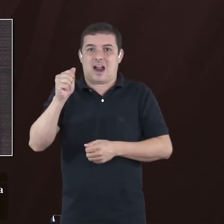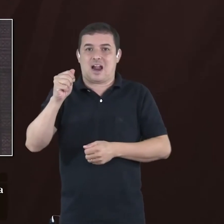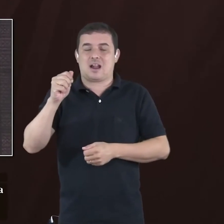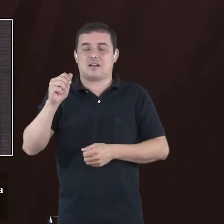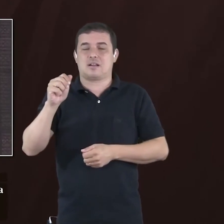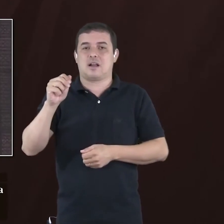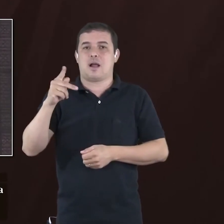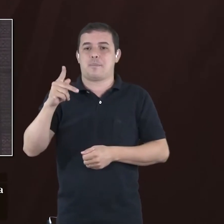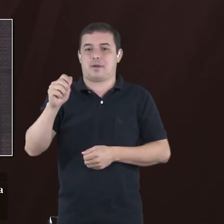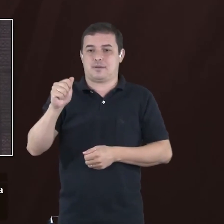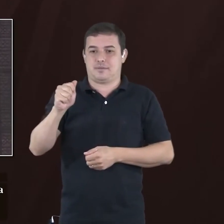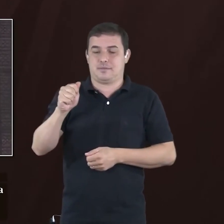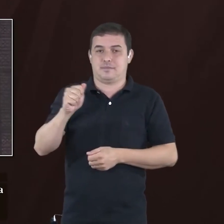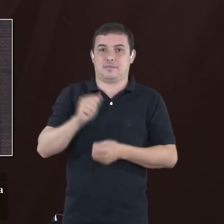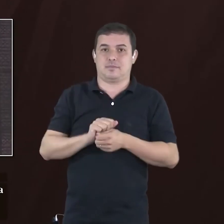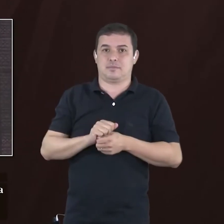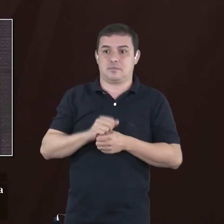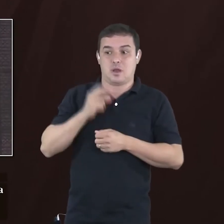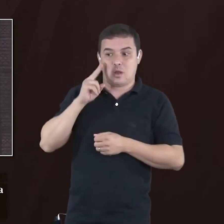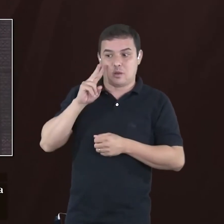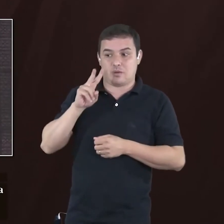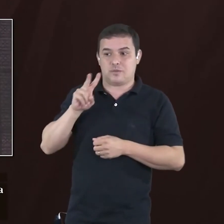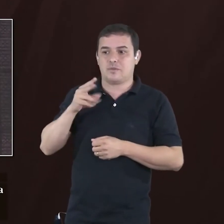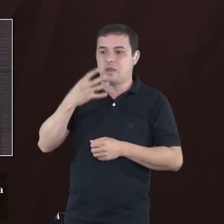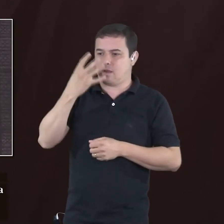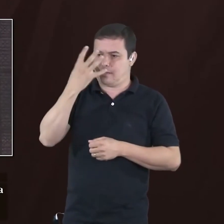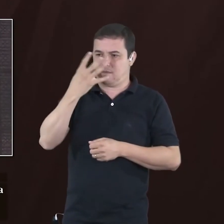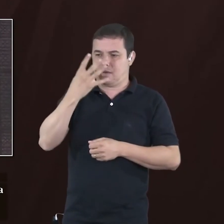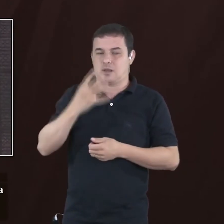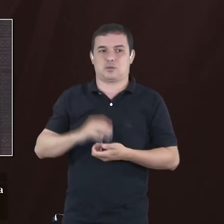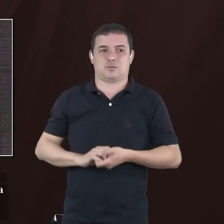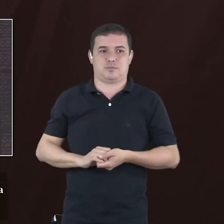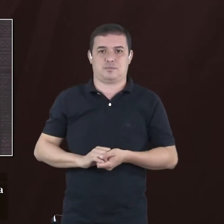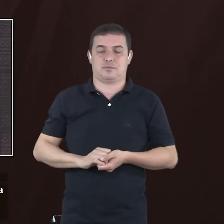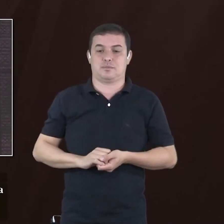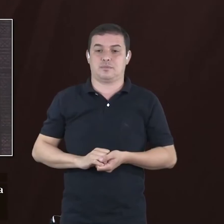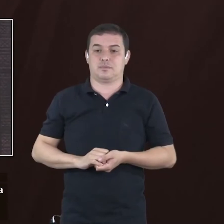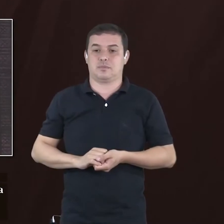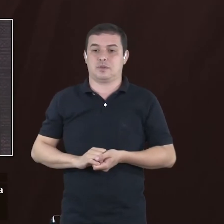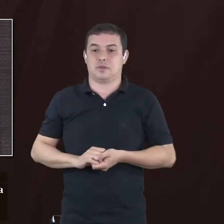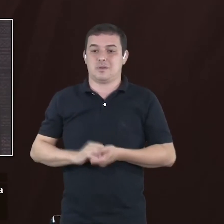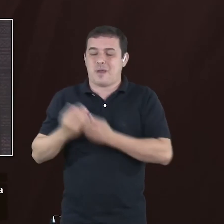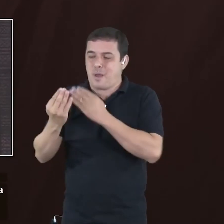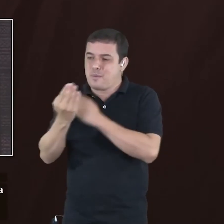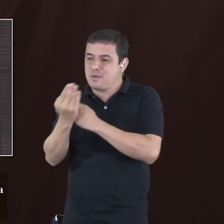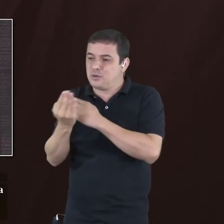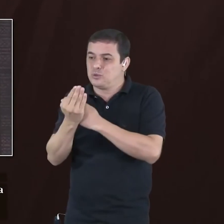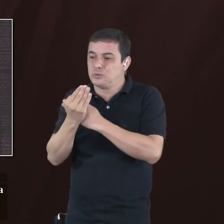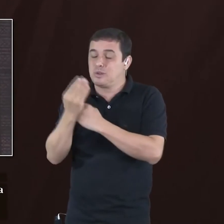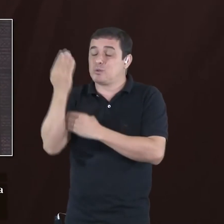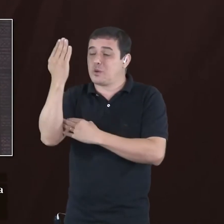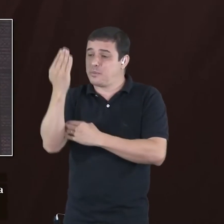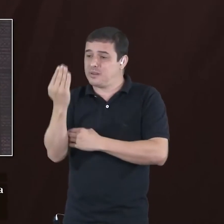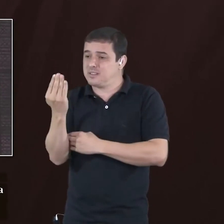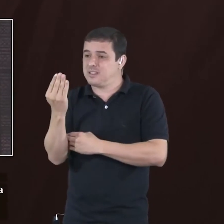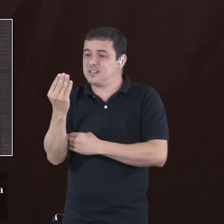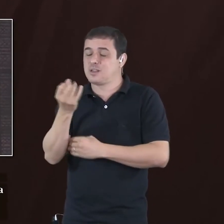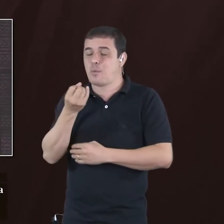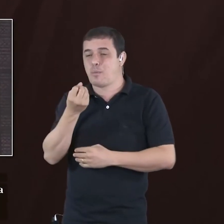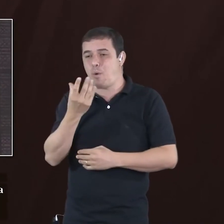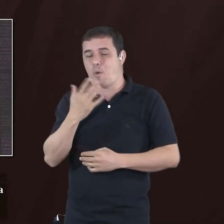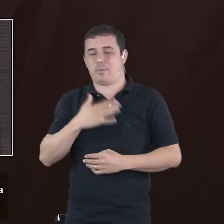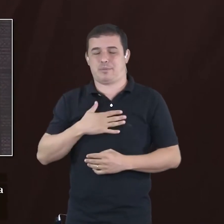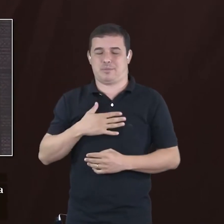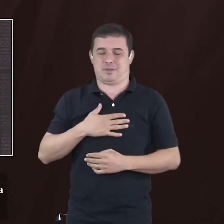inverno. E eu quero ver você, quero ver a sua face. Eu quero que você me console, a sua presença me conforta.